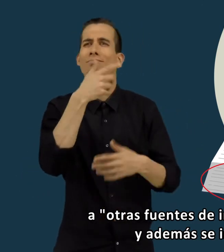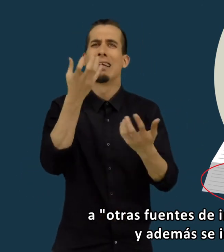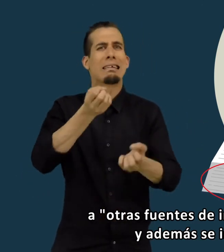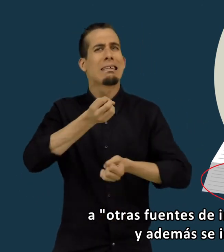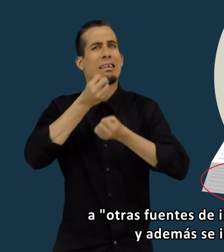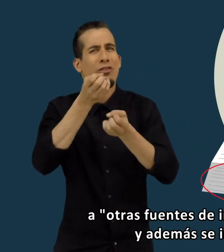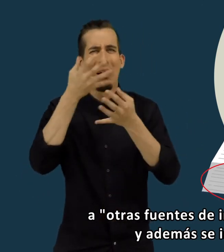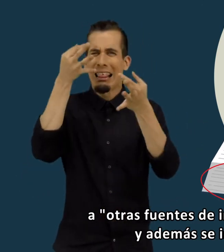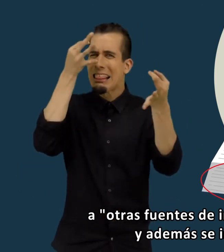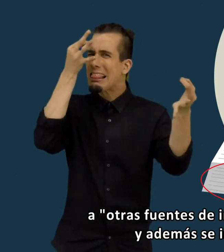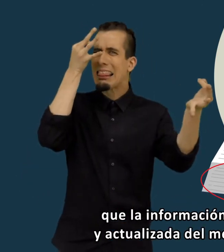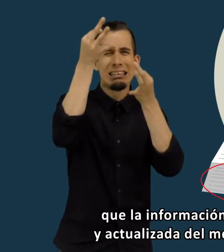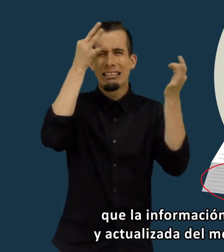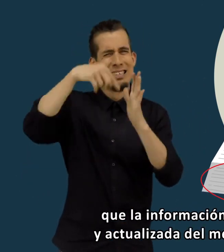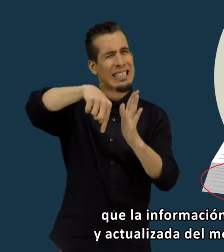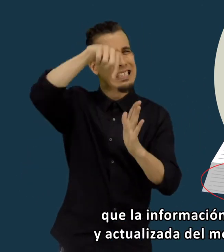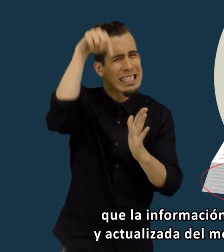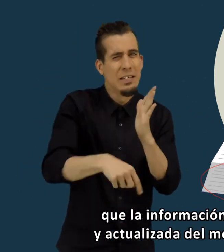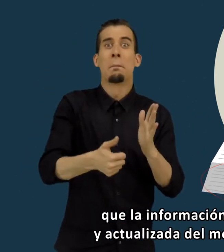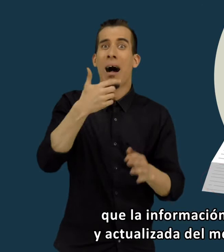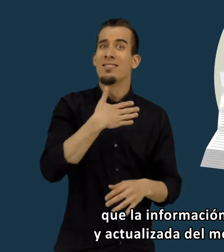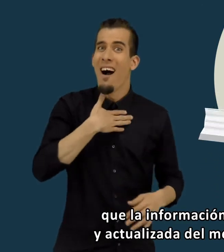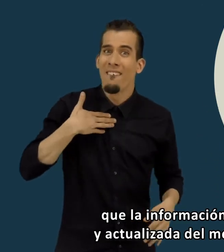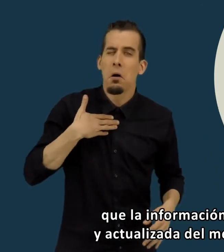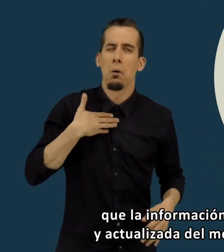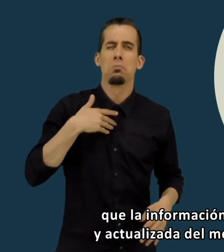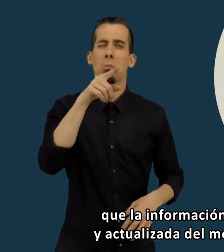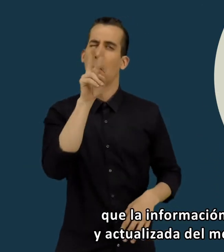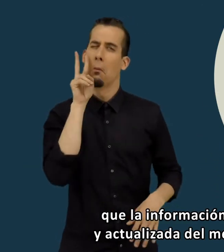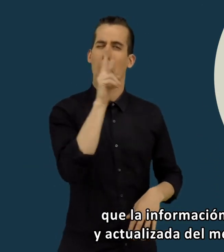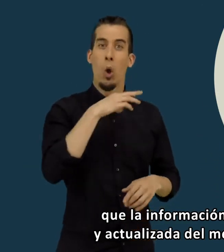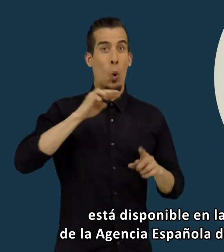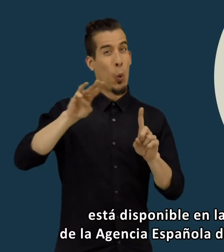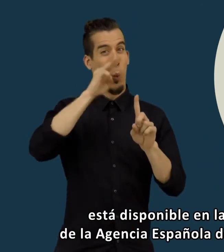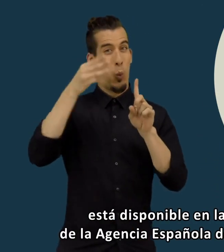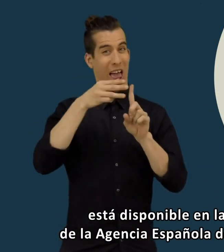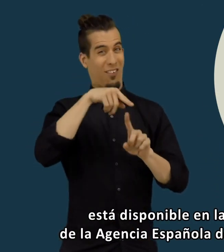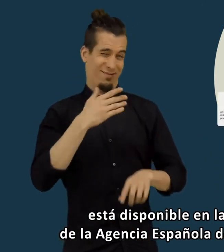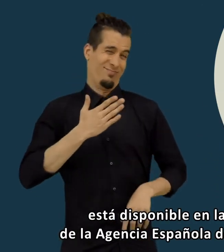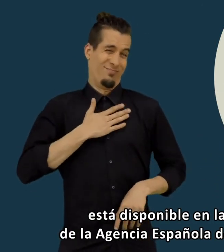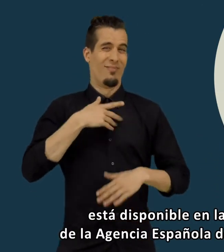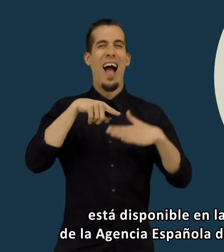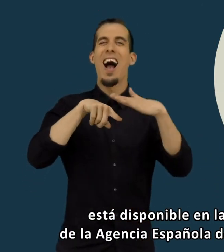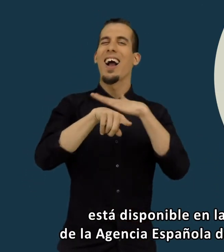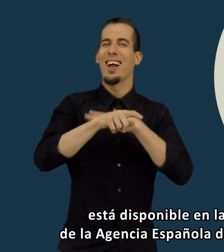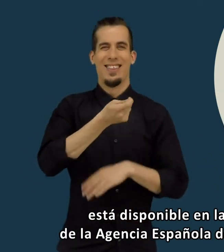indica que la información detallada y actualizada del medicamento está disponible en la página